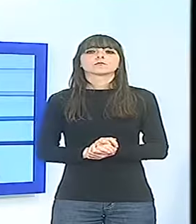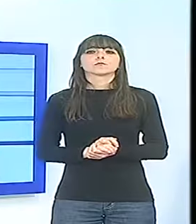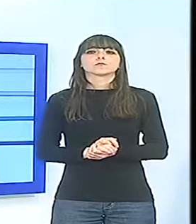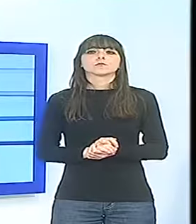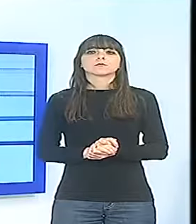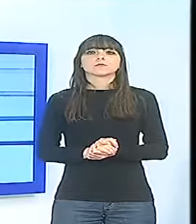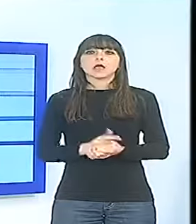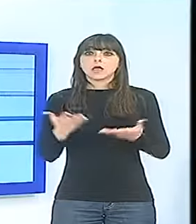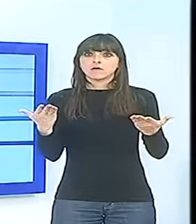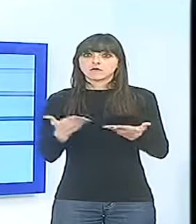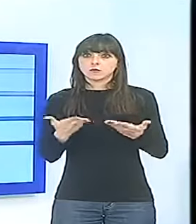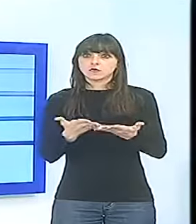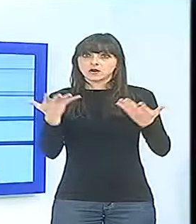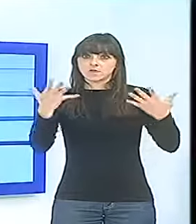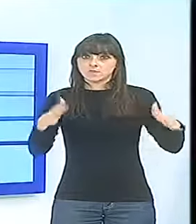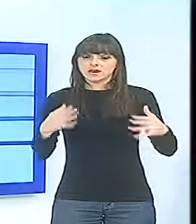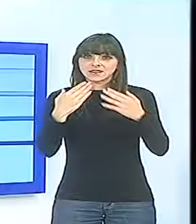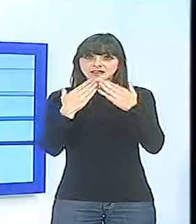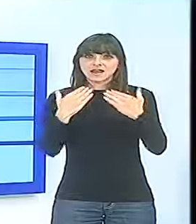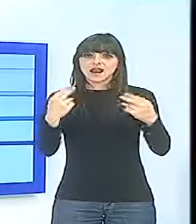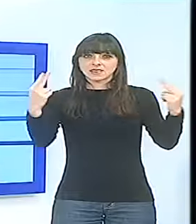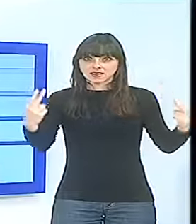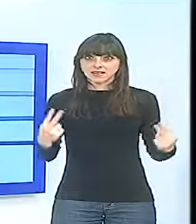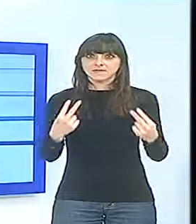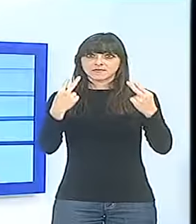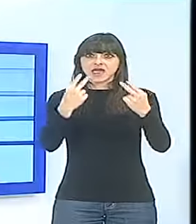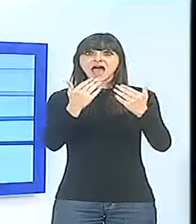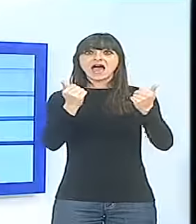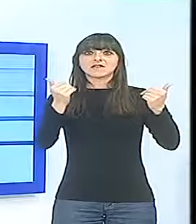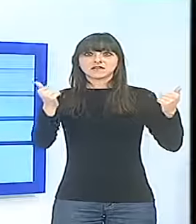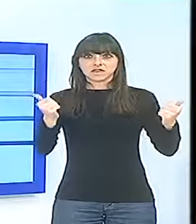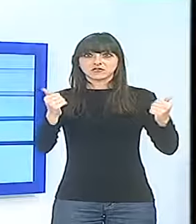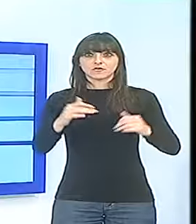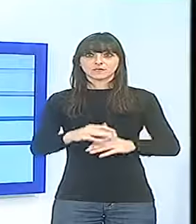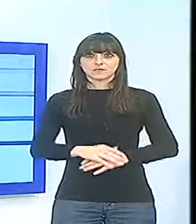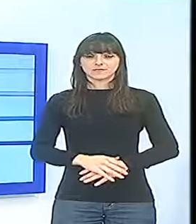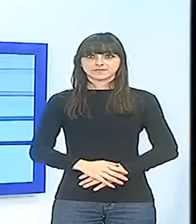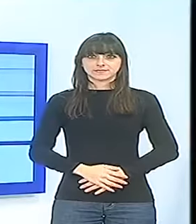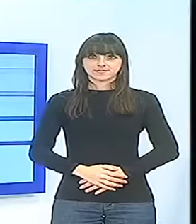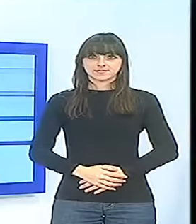questa prima parte della TG. Noi ci fermiamo per la pubblicità e torniamo subito dopo con lo sport.